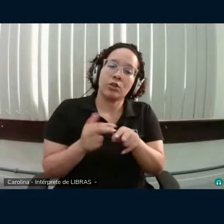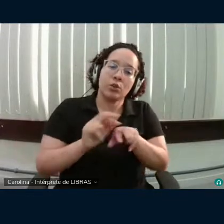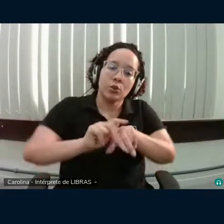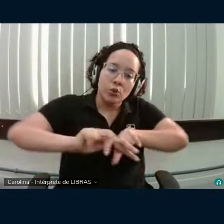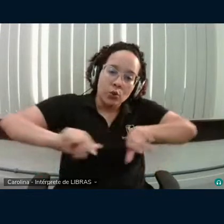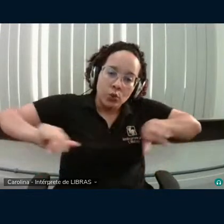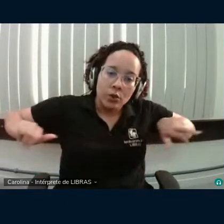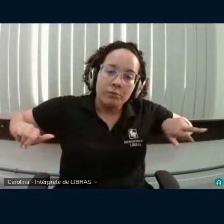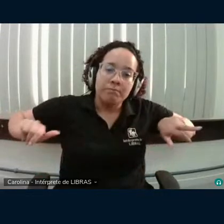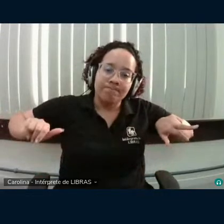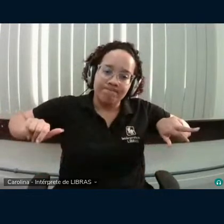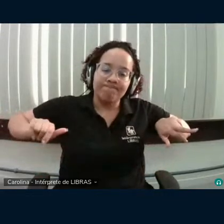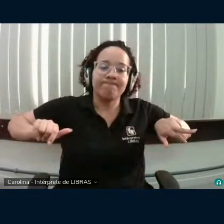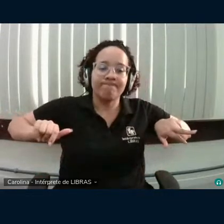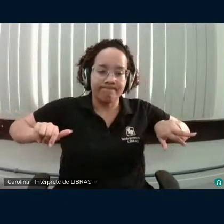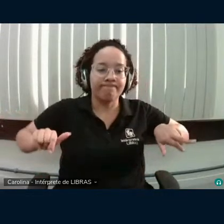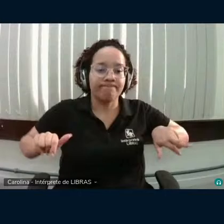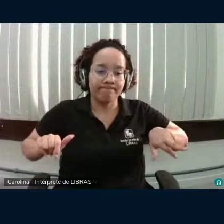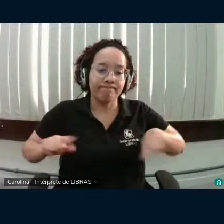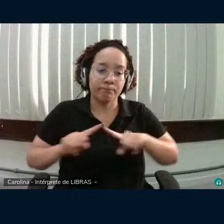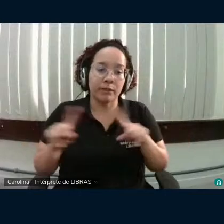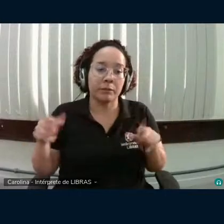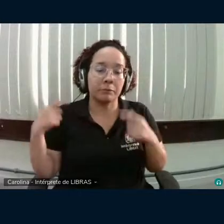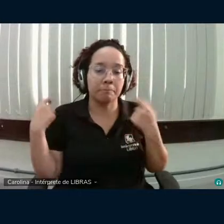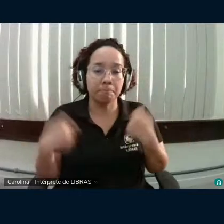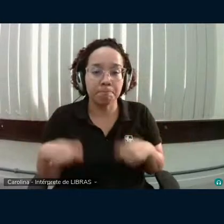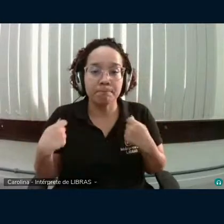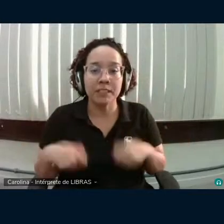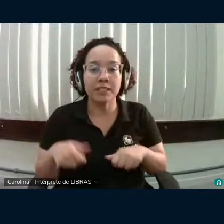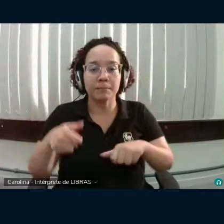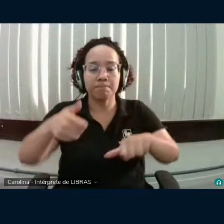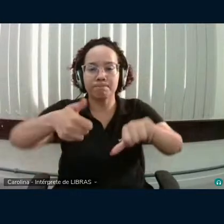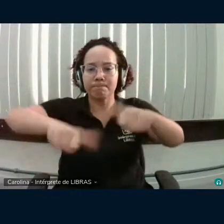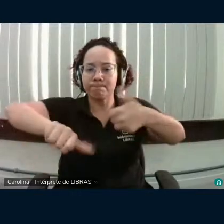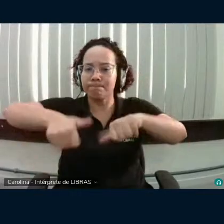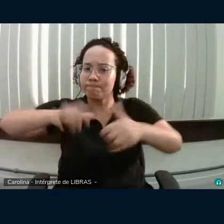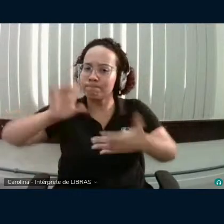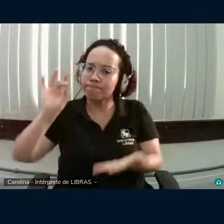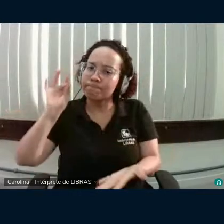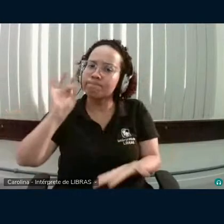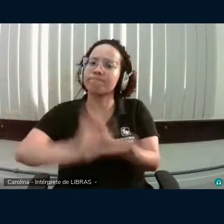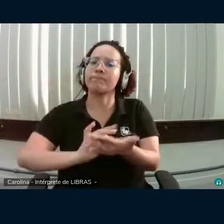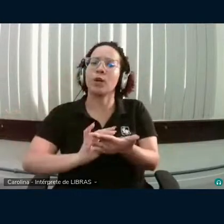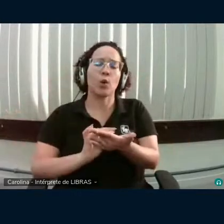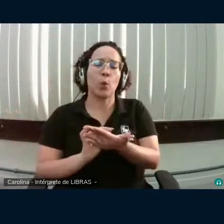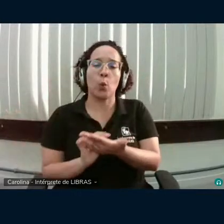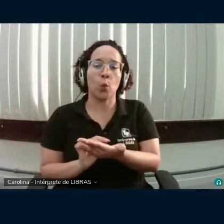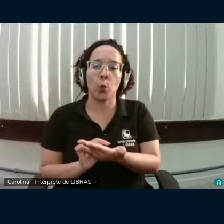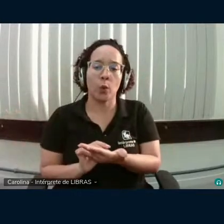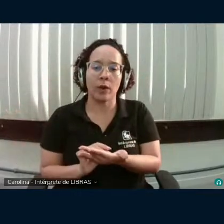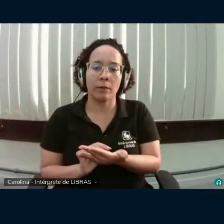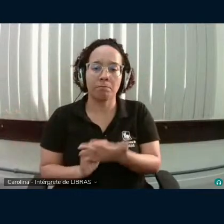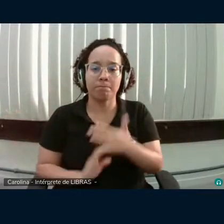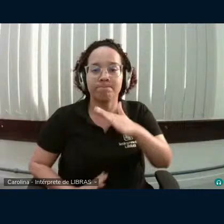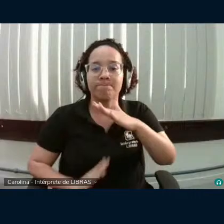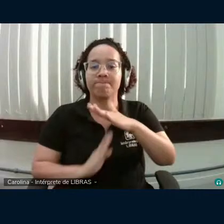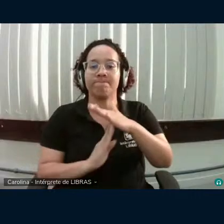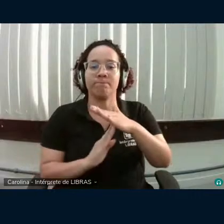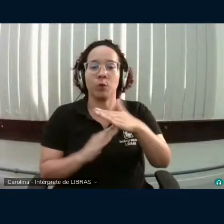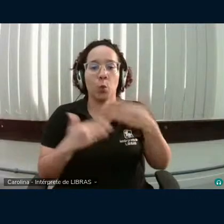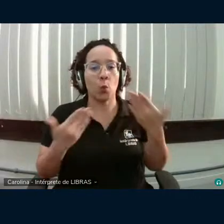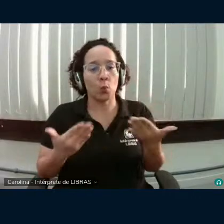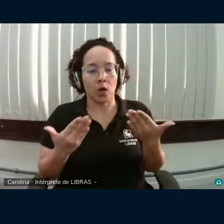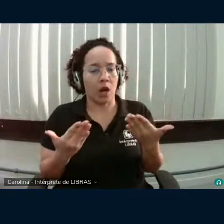mas é necessário fazer o que eu chamo de um diagnóstico sincero e honesto, né, das nossas limitações para